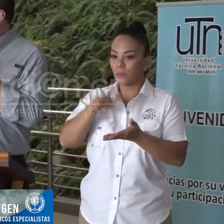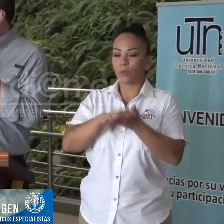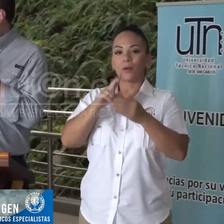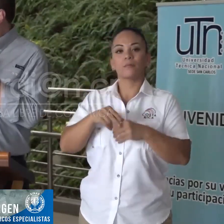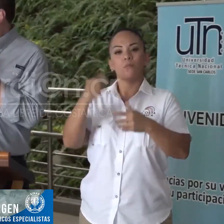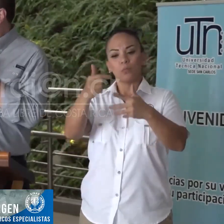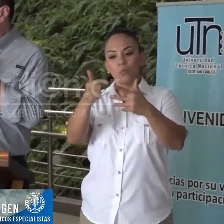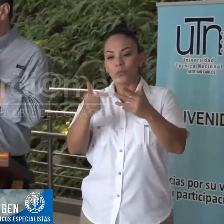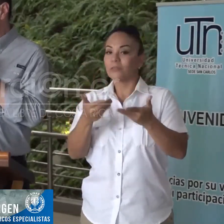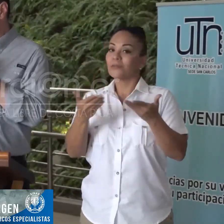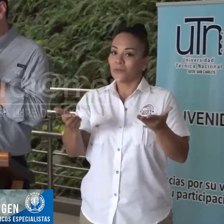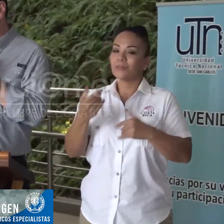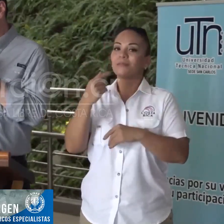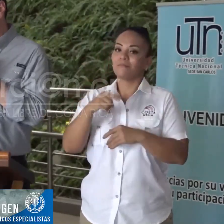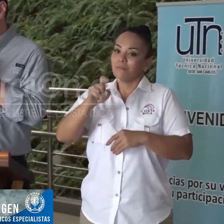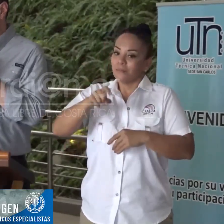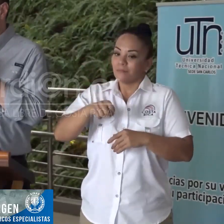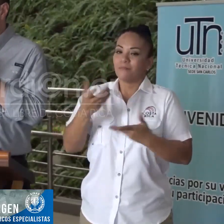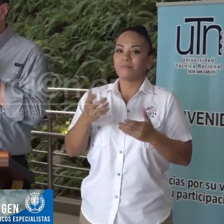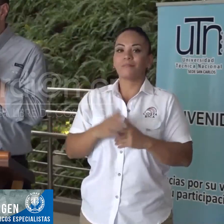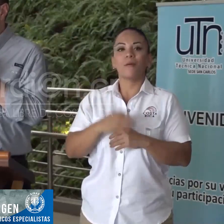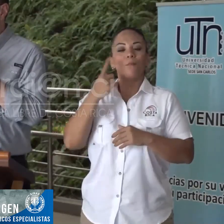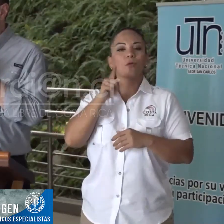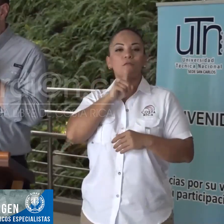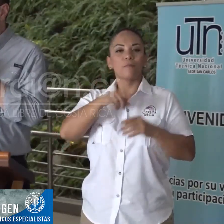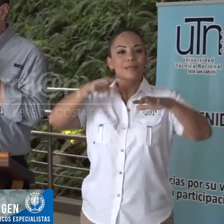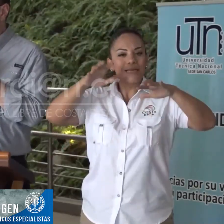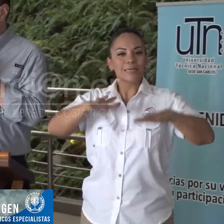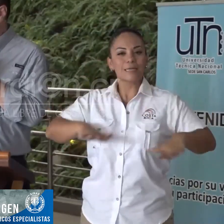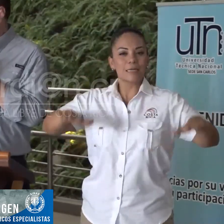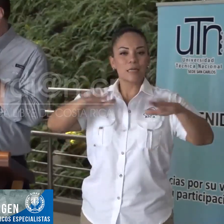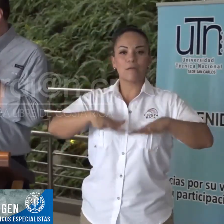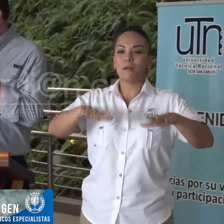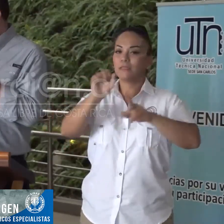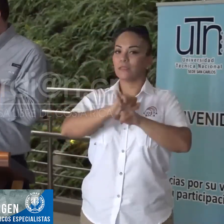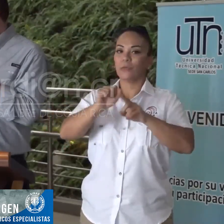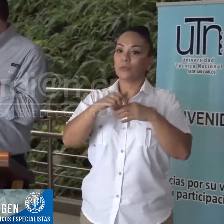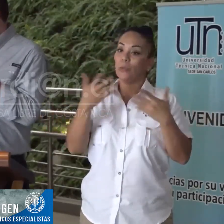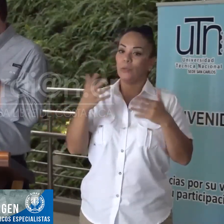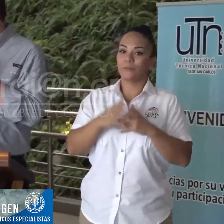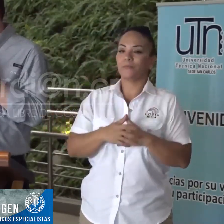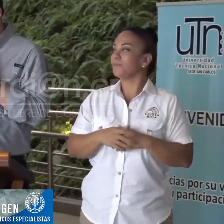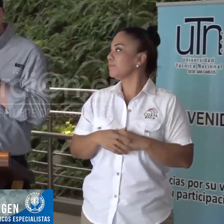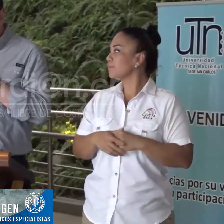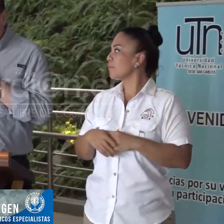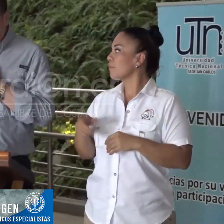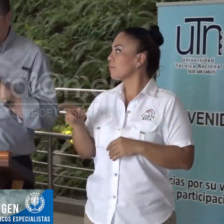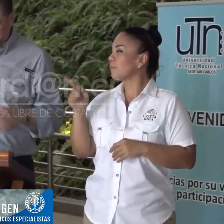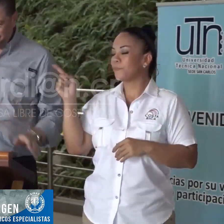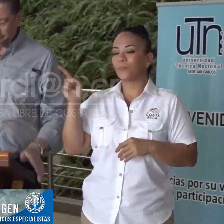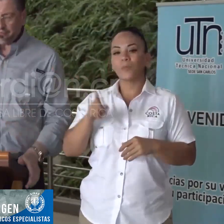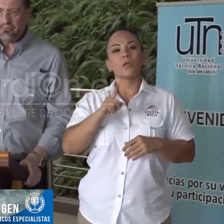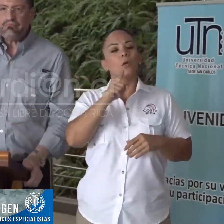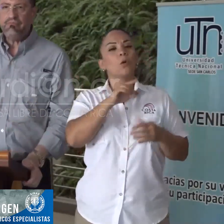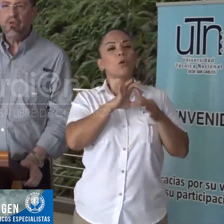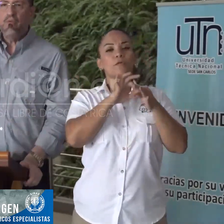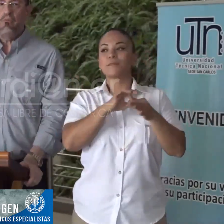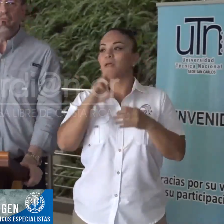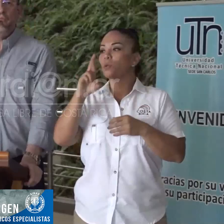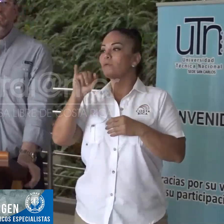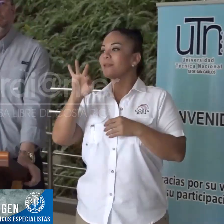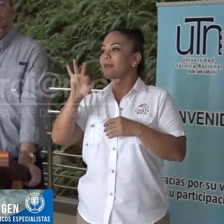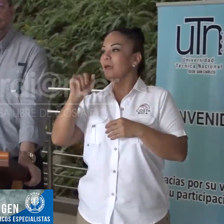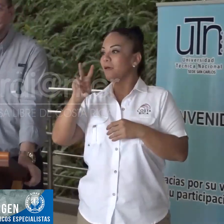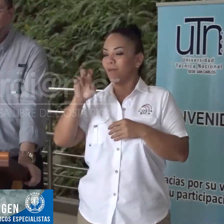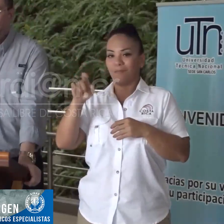muchas imprevisibilidades porque el clima y la situación se nos friegan. Riteve. Sí, con respecto al Riteve y